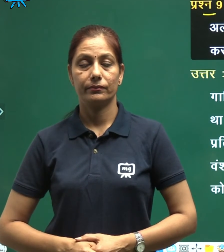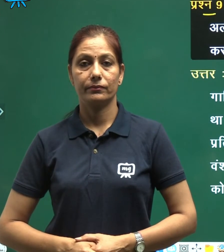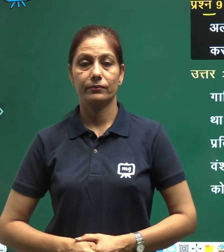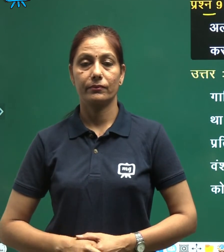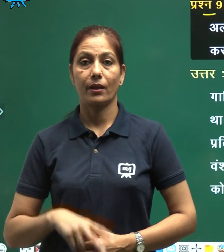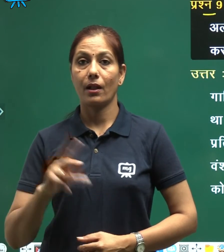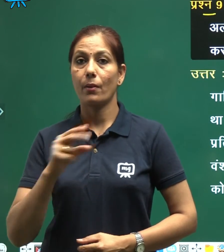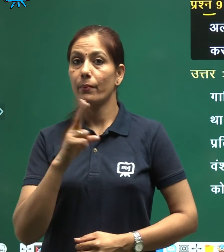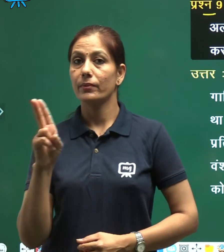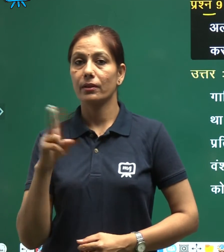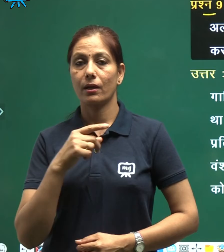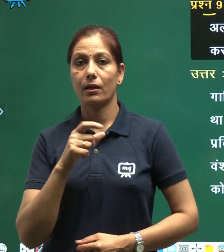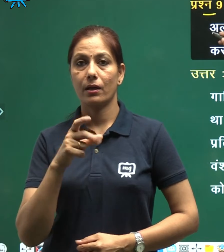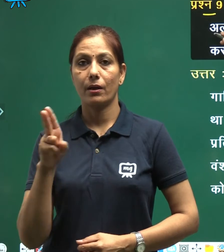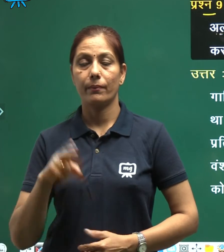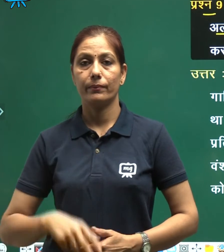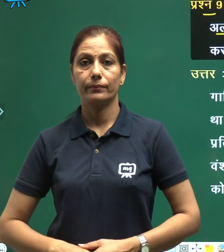पंडित आलोपी दीन को